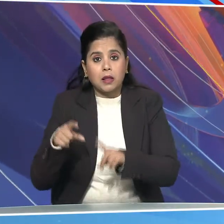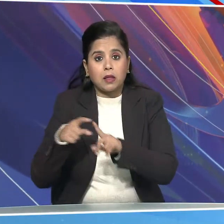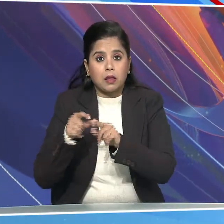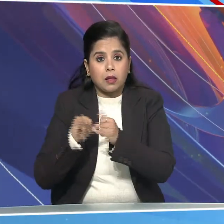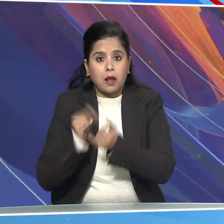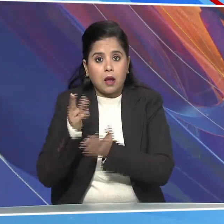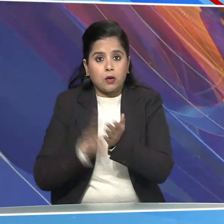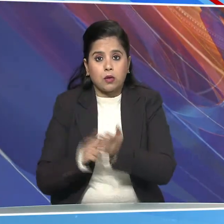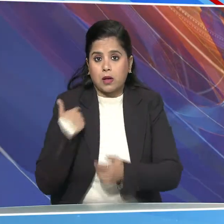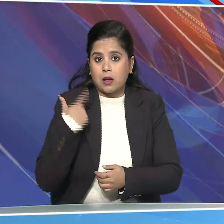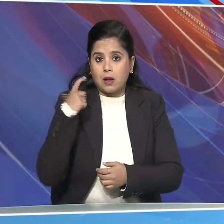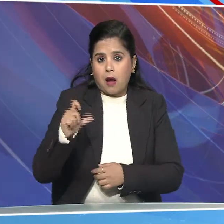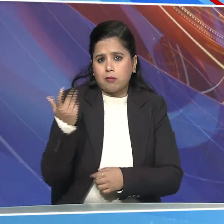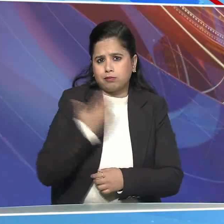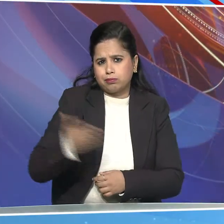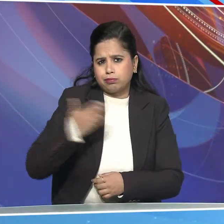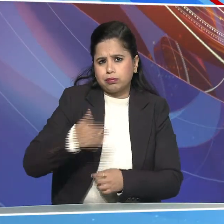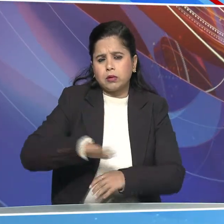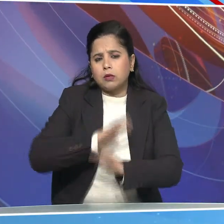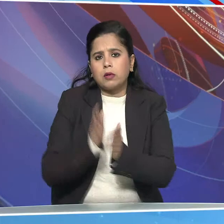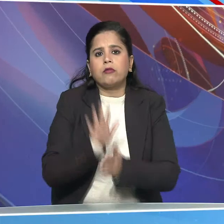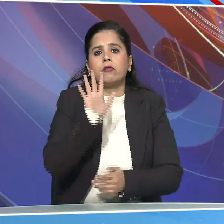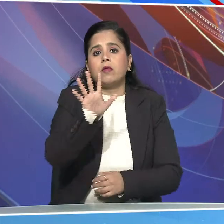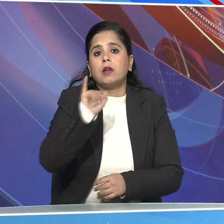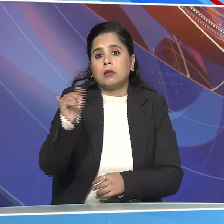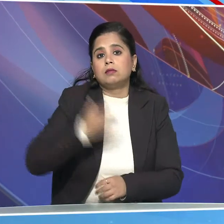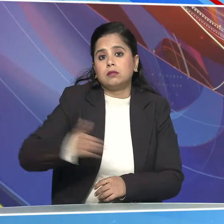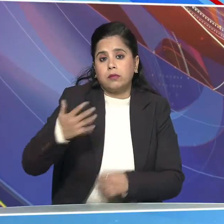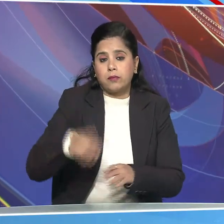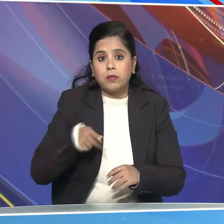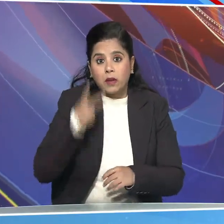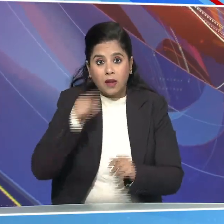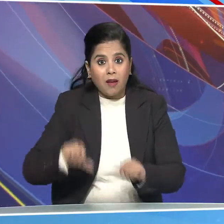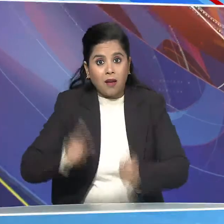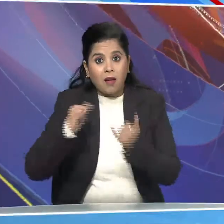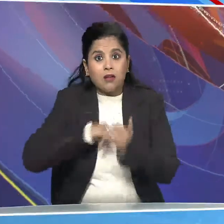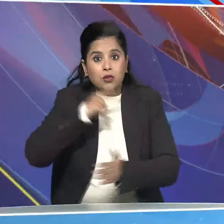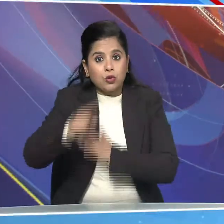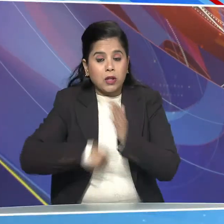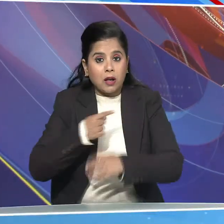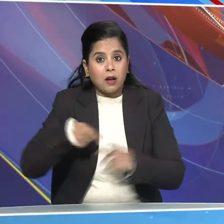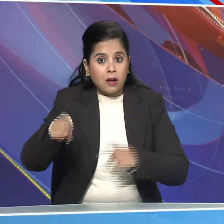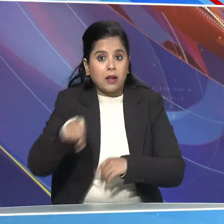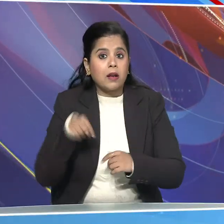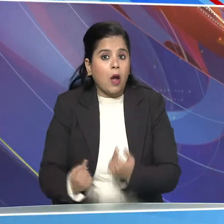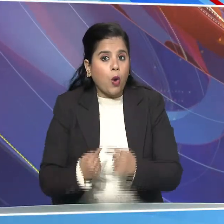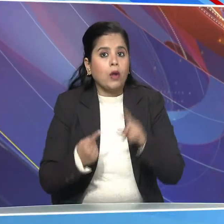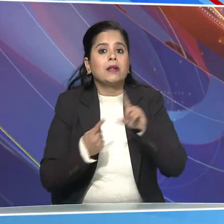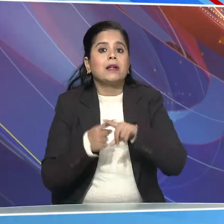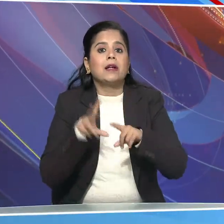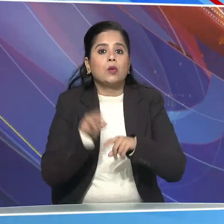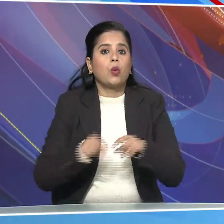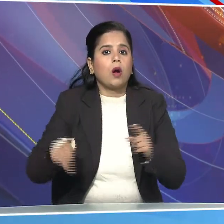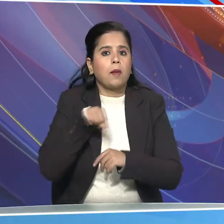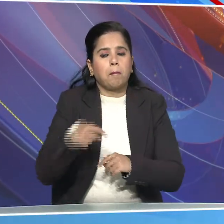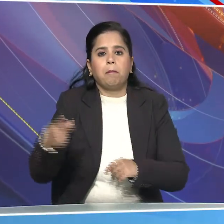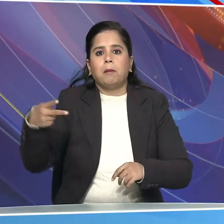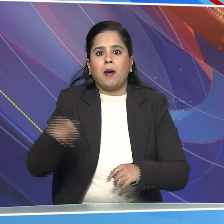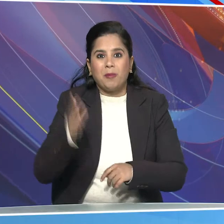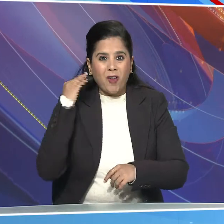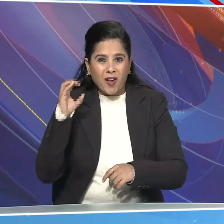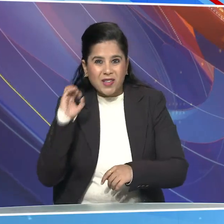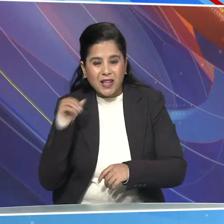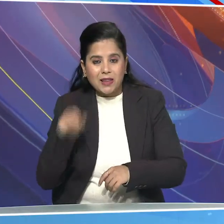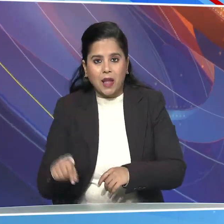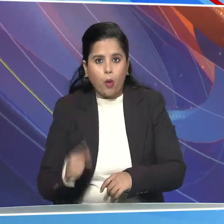कप्तानी परी खेलते हुए सर्वाधिक 56 रन बनाए इस जीत के साथ श्रीलंका ने टी-20 श्रृंखला में